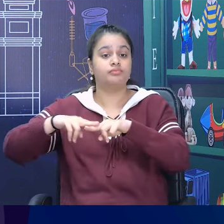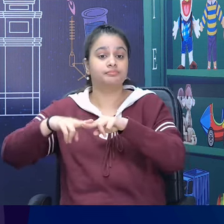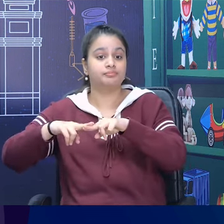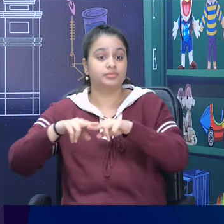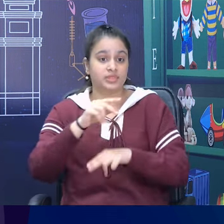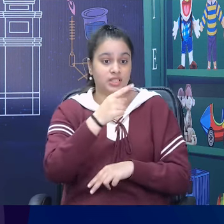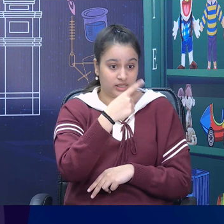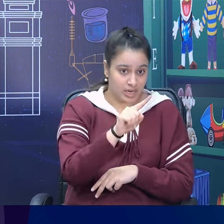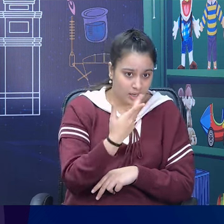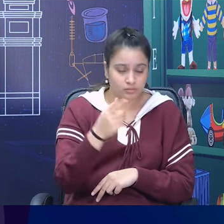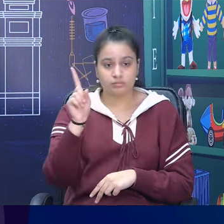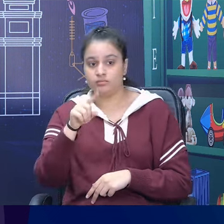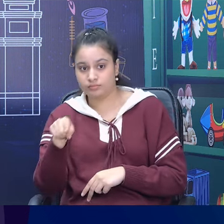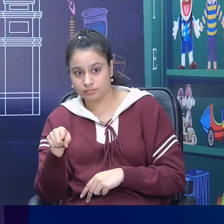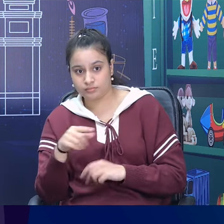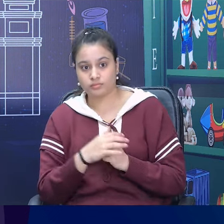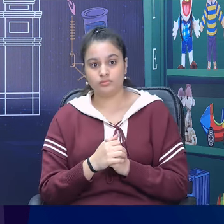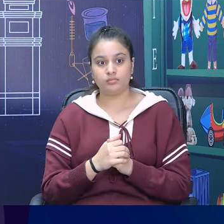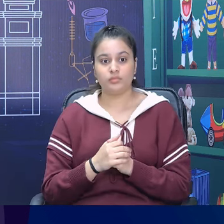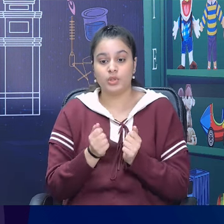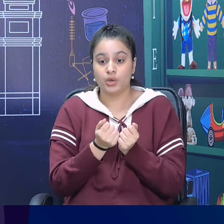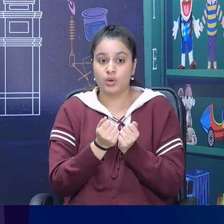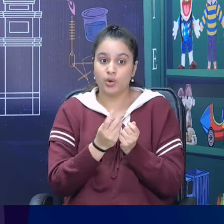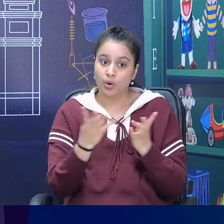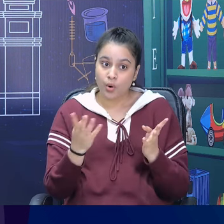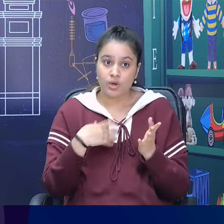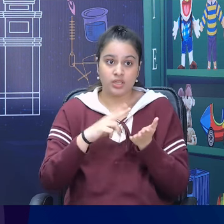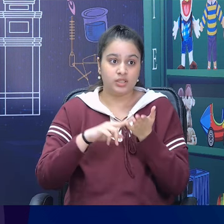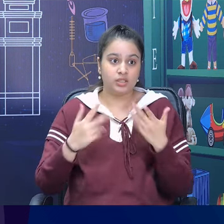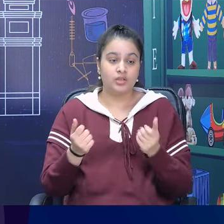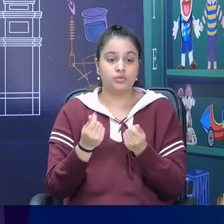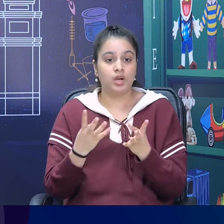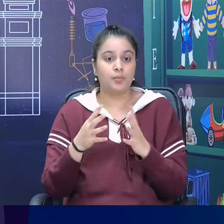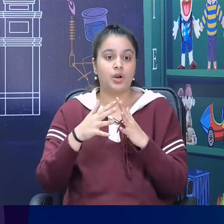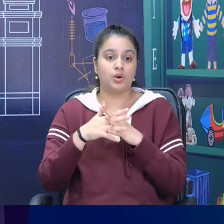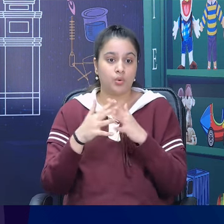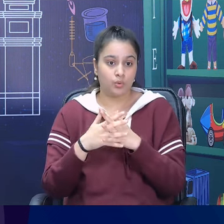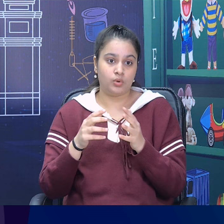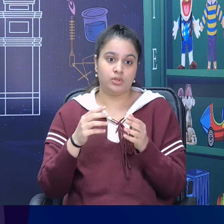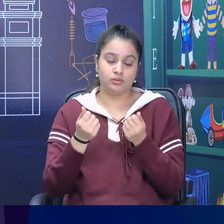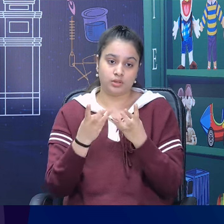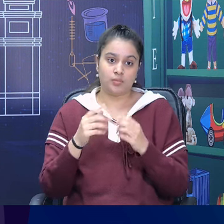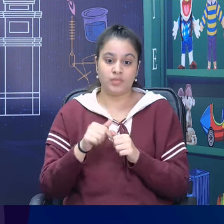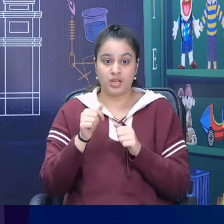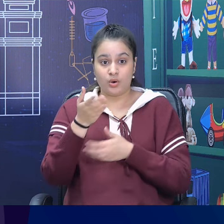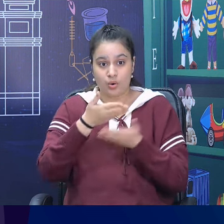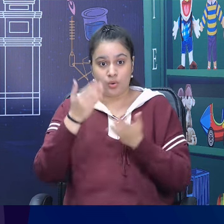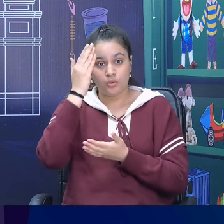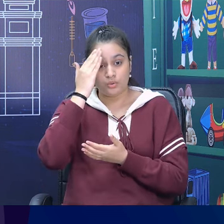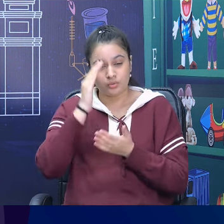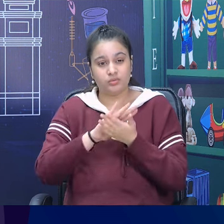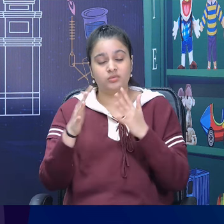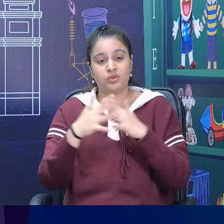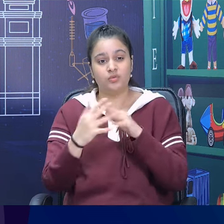स्टेटमेंट है हमारी एवरी नेचुरल नंबर इज अ होल नंबर जी तो अब आप जान ले कि आपको अपना यह होमवर्क कैसे हमें सबमिट करना